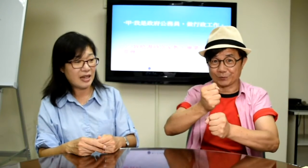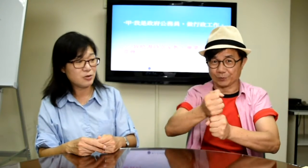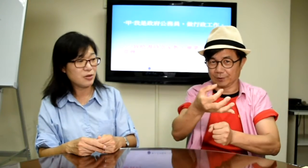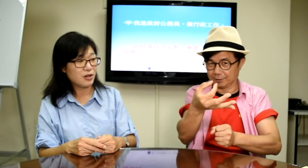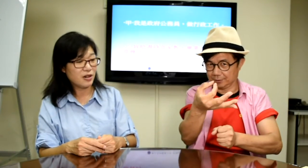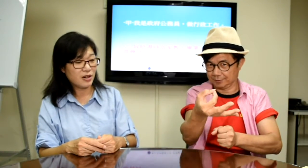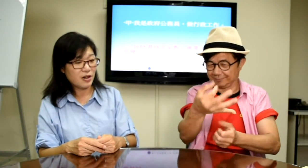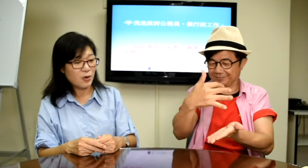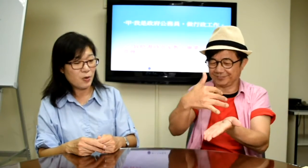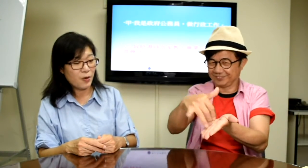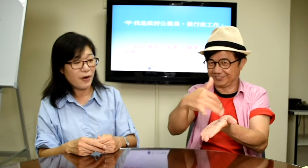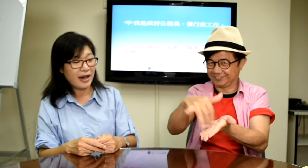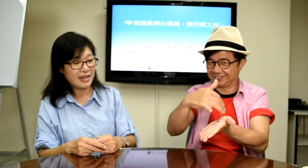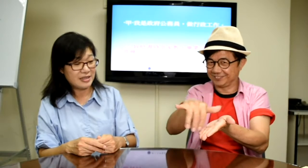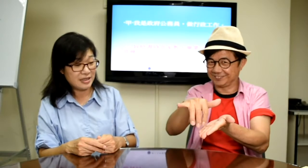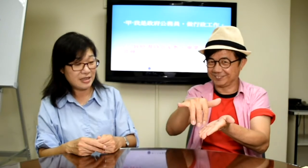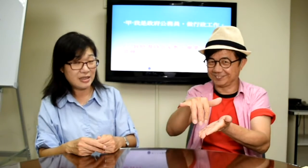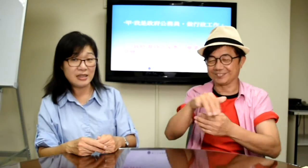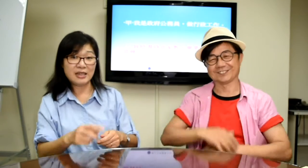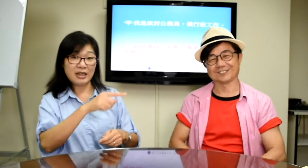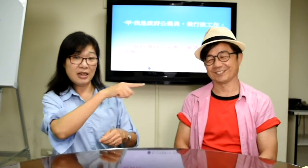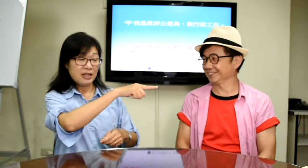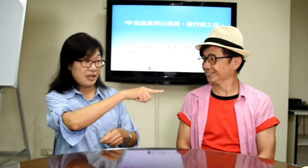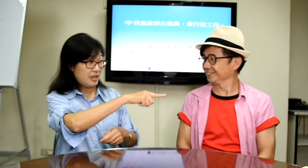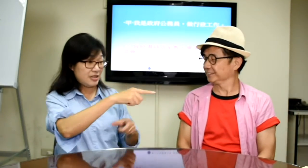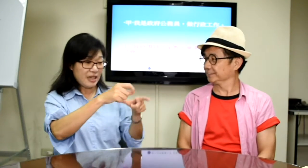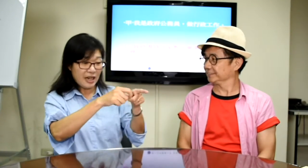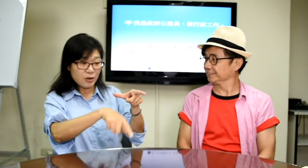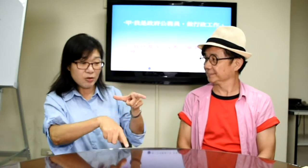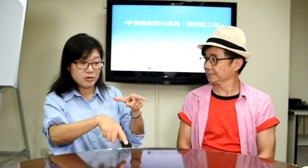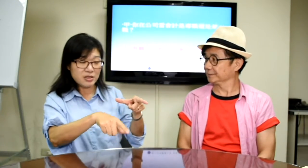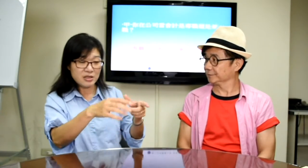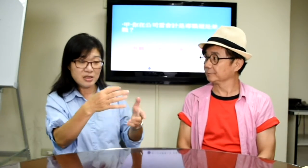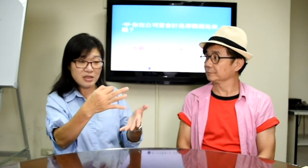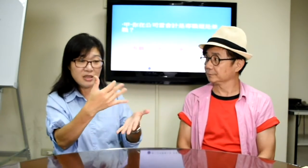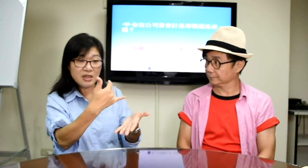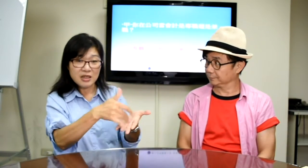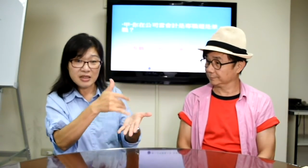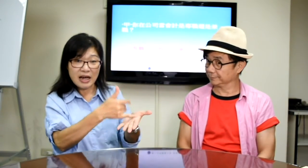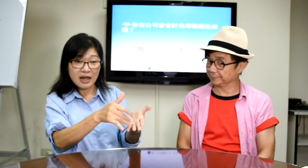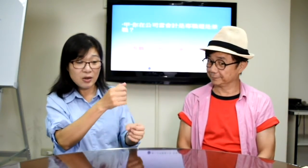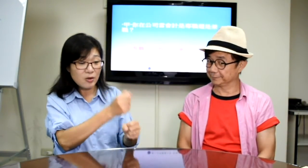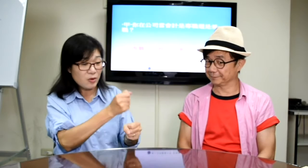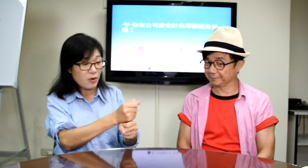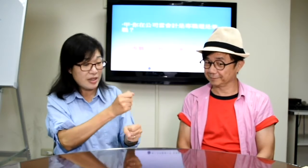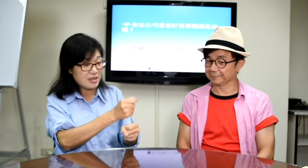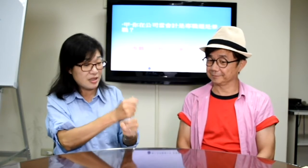做会计。你在公司当会计的工